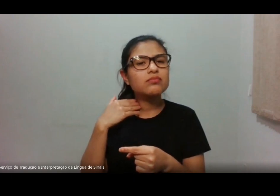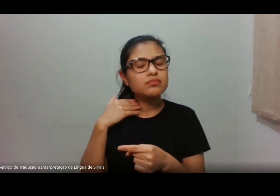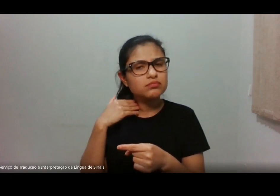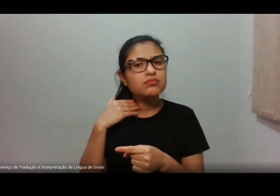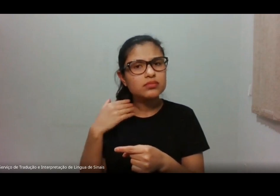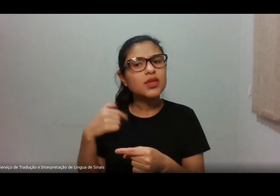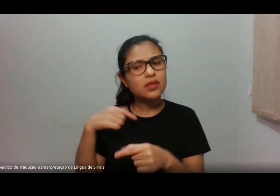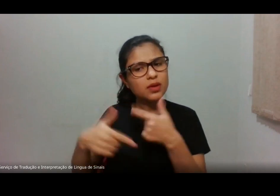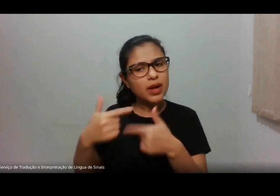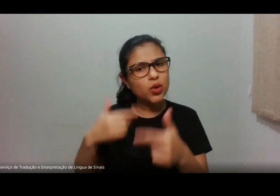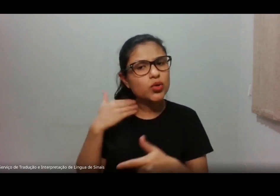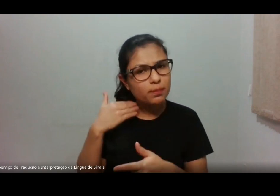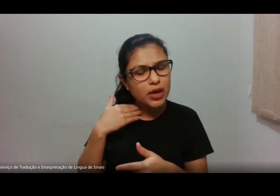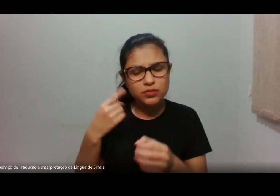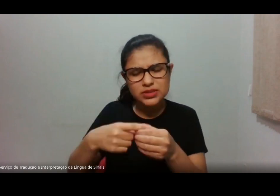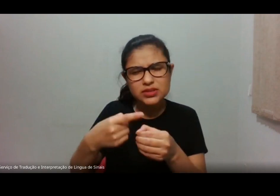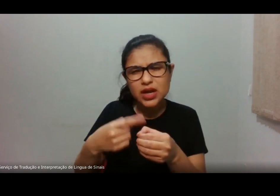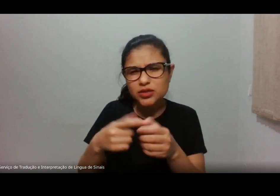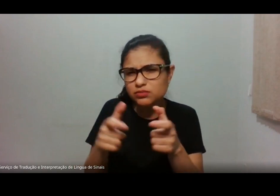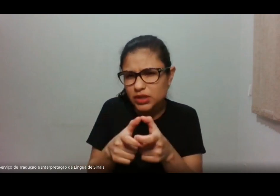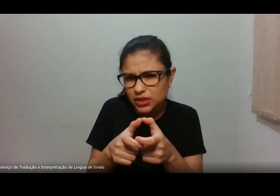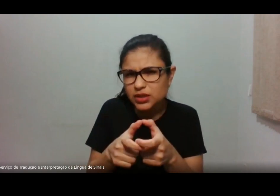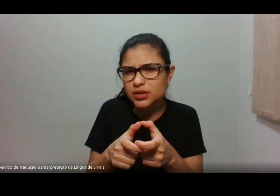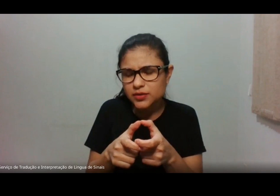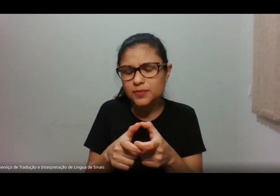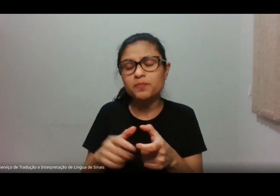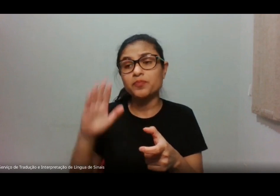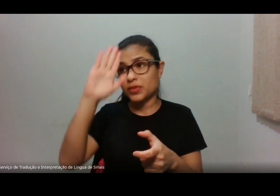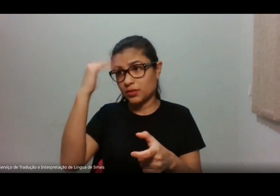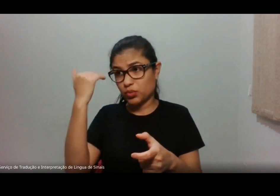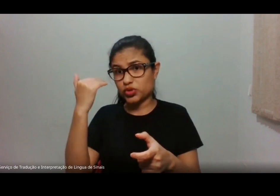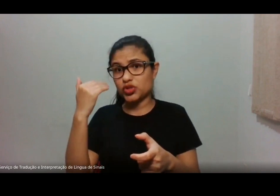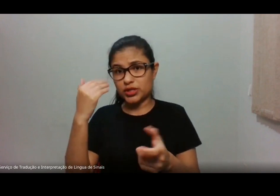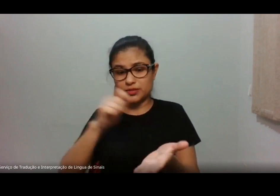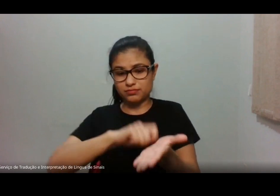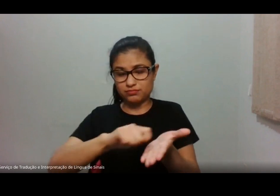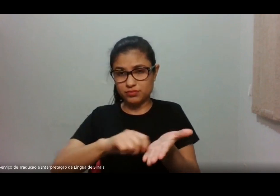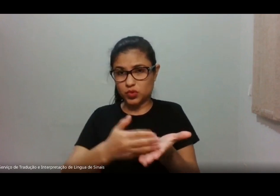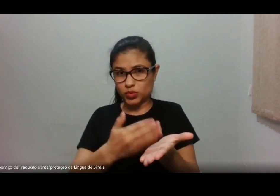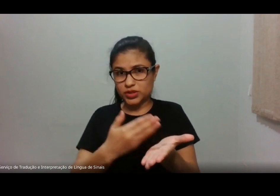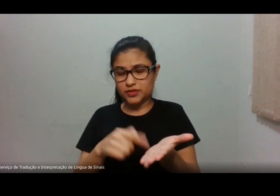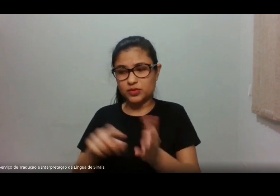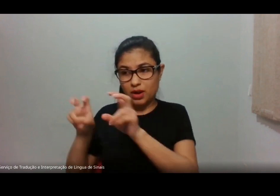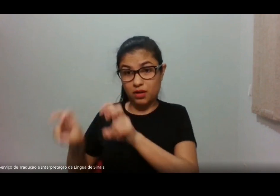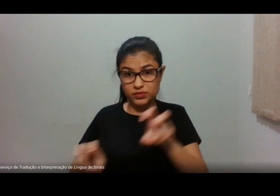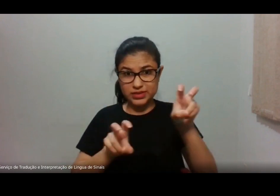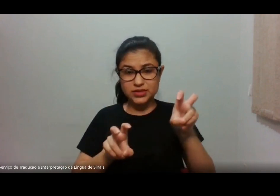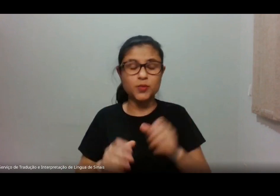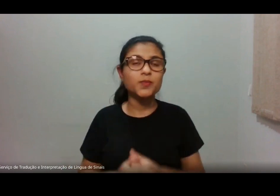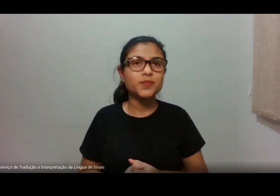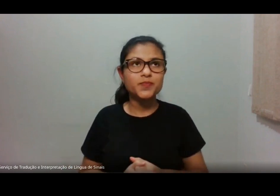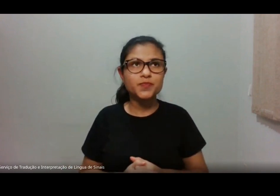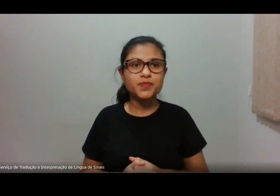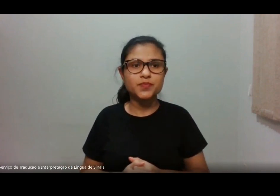nos Correios, acho que ainda tem, em uma pequena cidade. E o Bourdieu escreve, em dado momento, eu cito